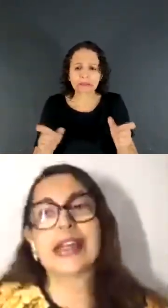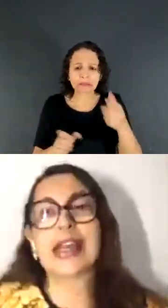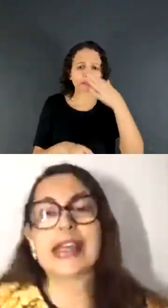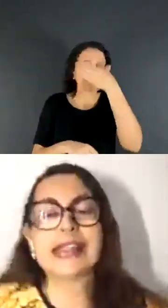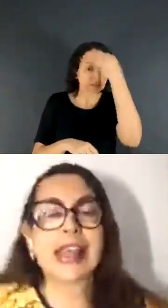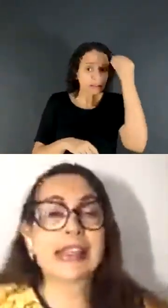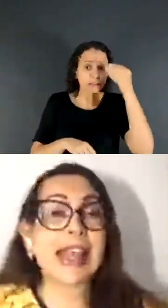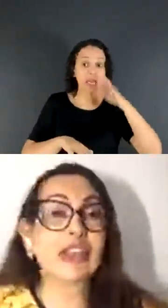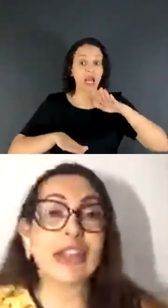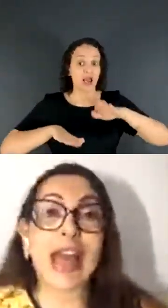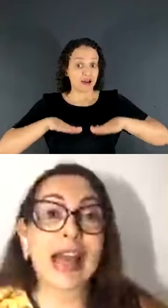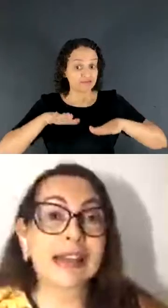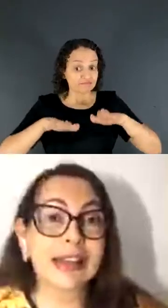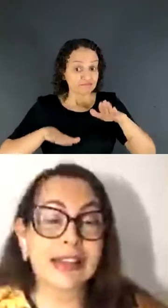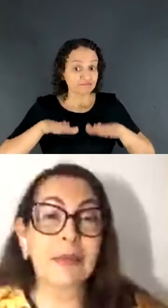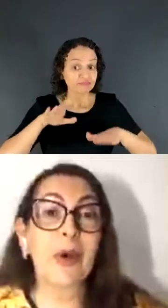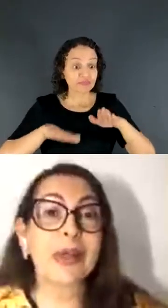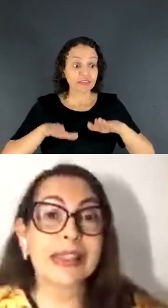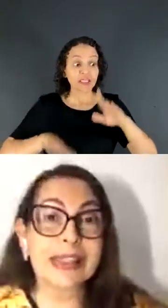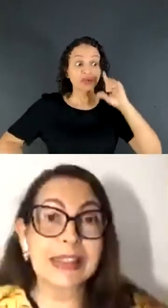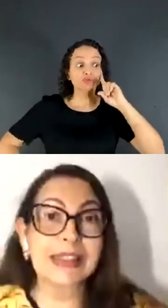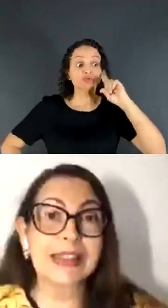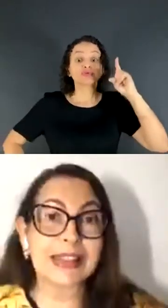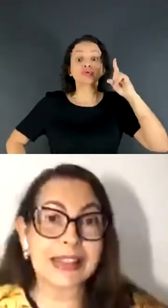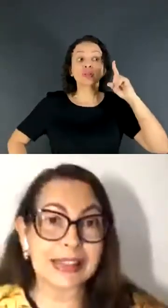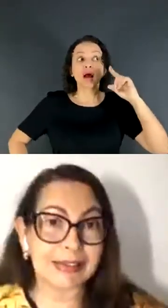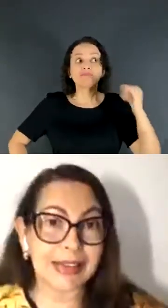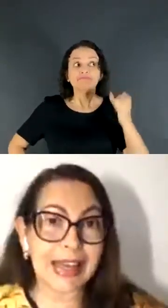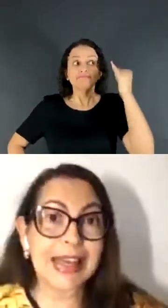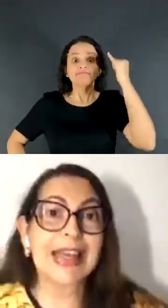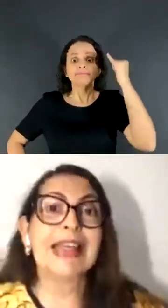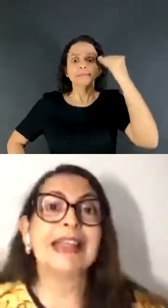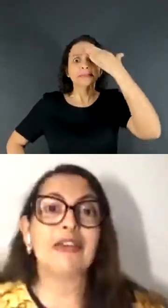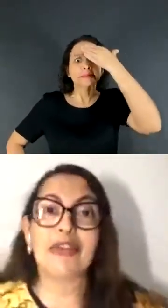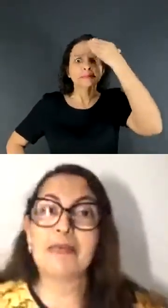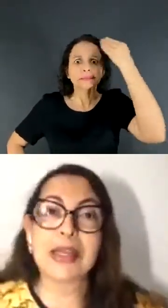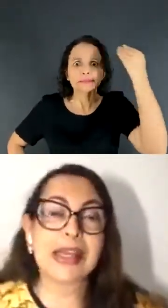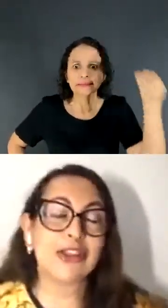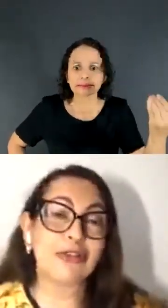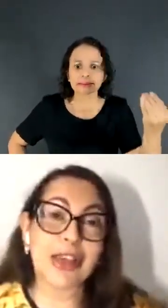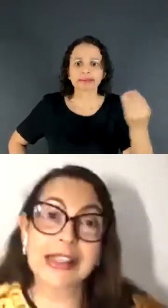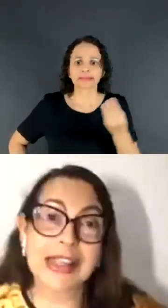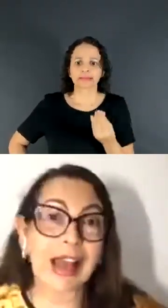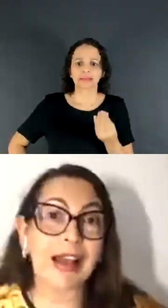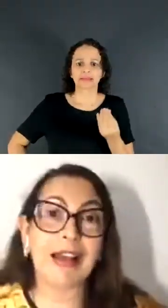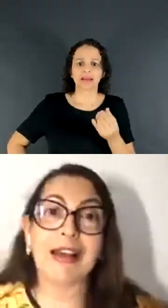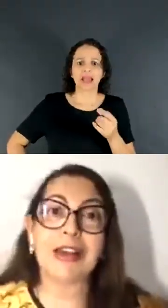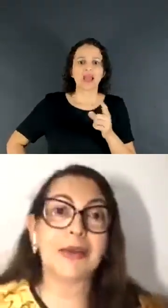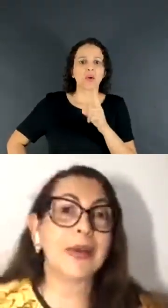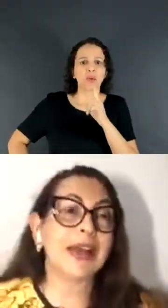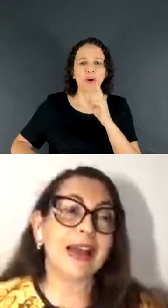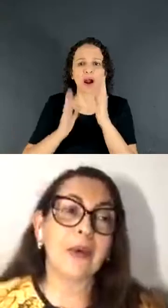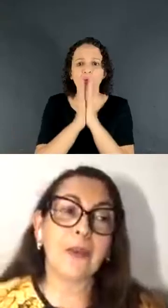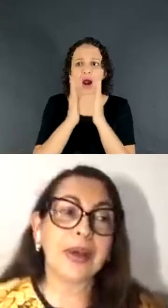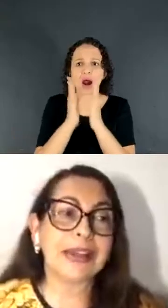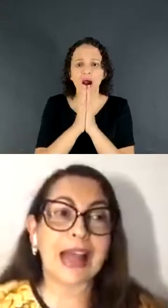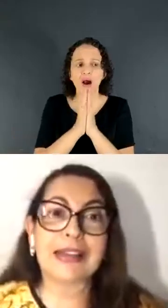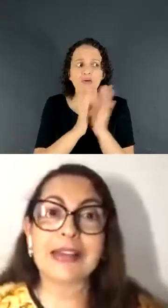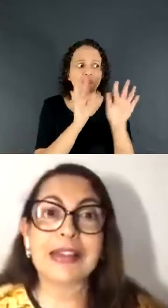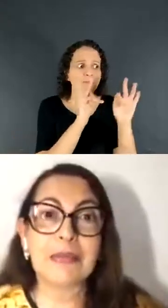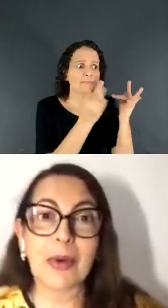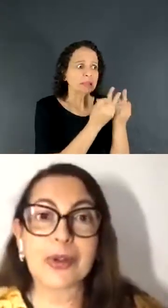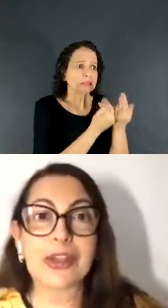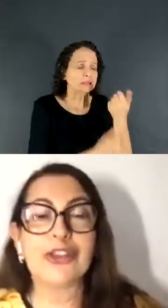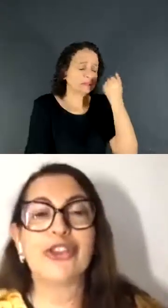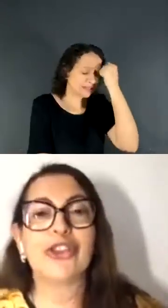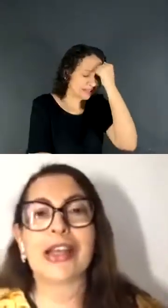vezes esquece as datas importantes, né? Da família, aniversário, alguma data